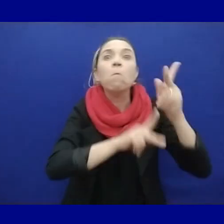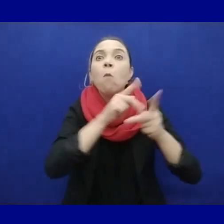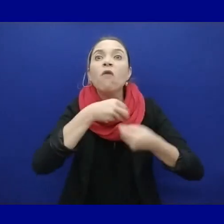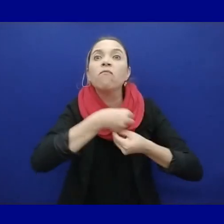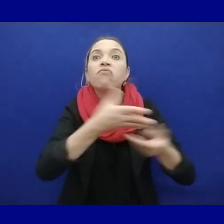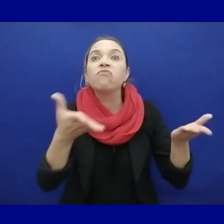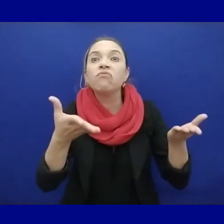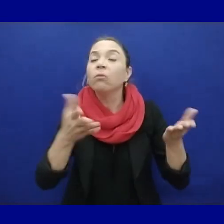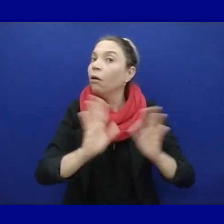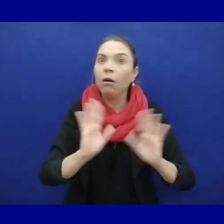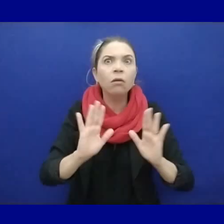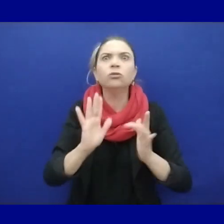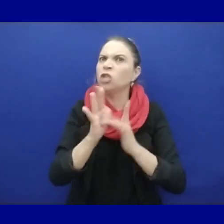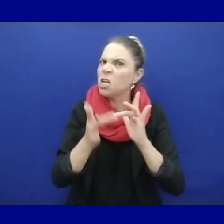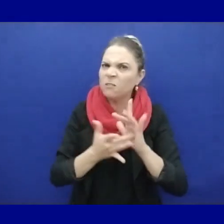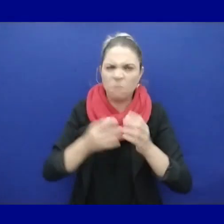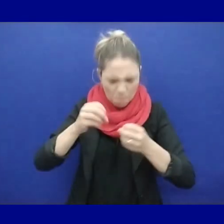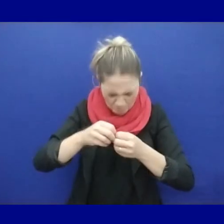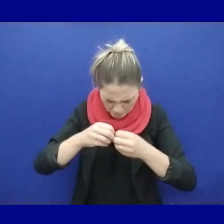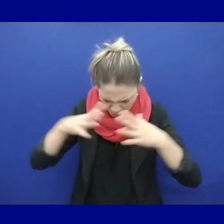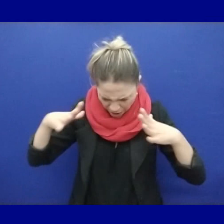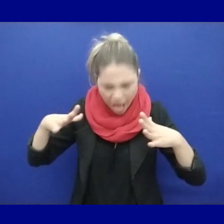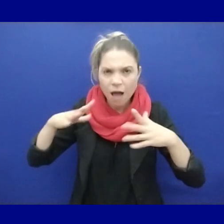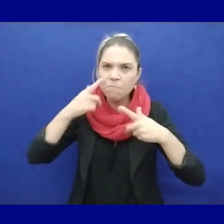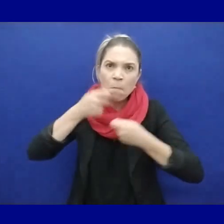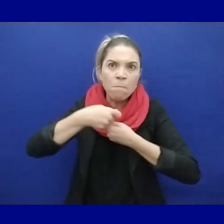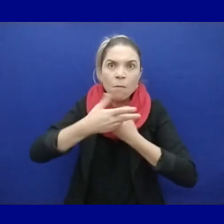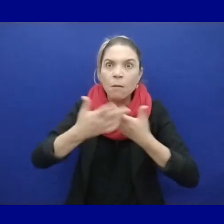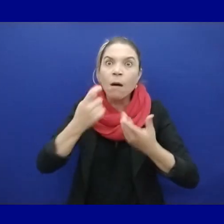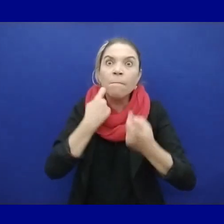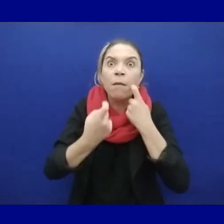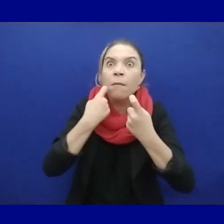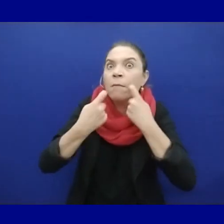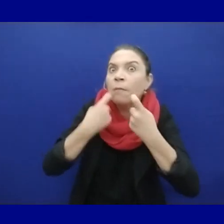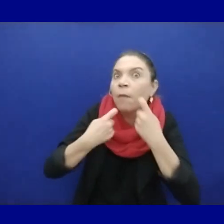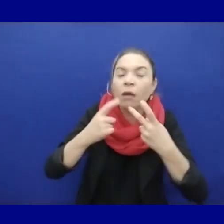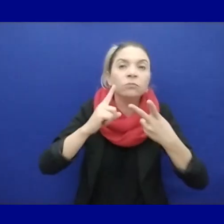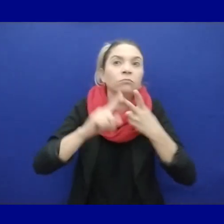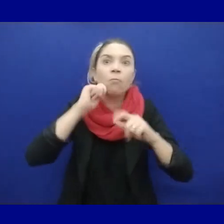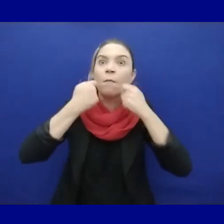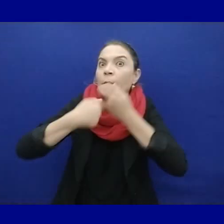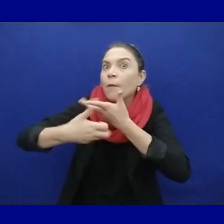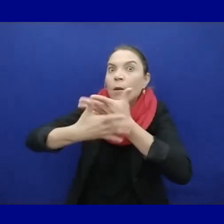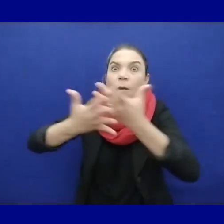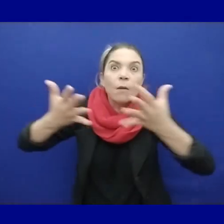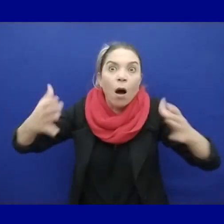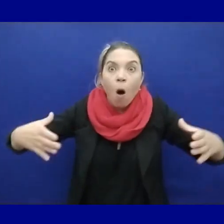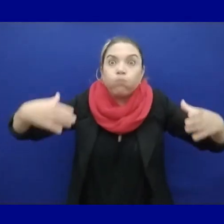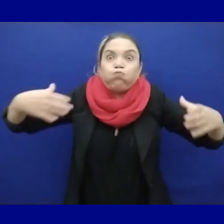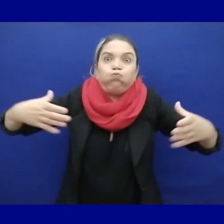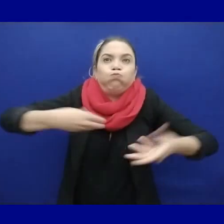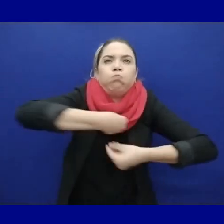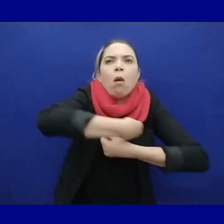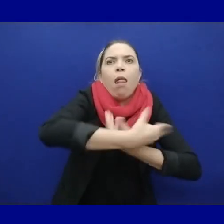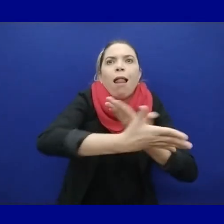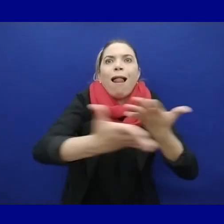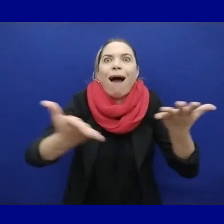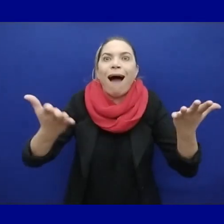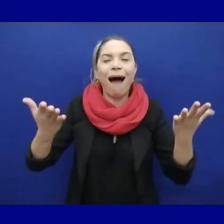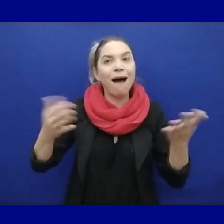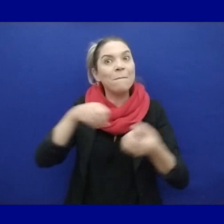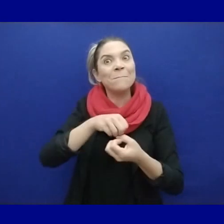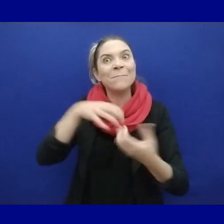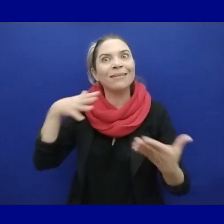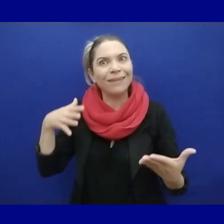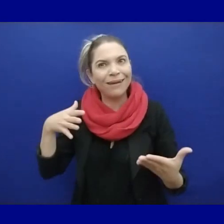difíceis, dias de fome, dias de muitas enfermidades, de domínio de Roma com crueldade sobre